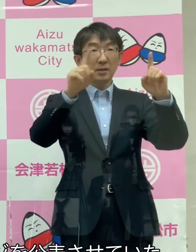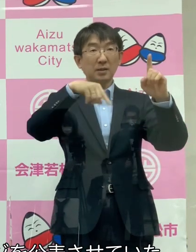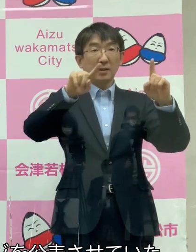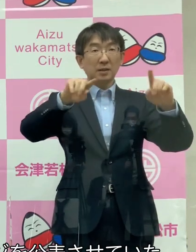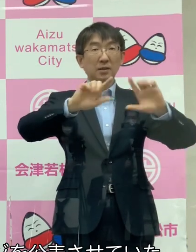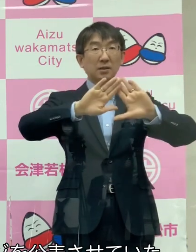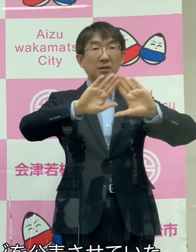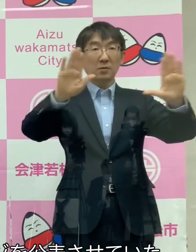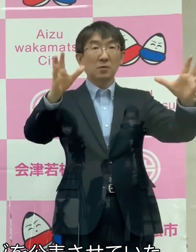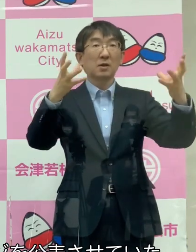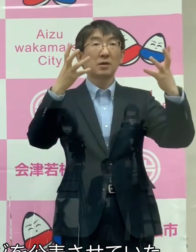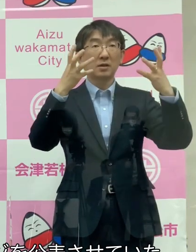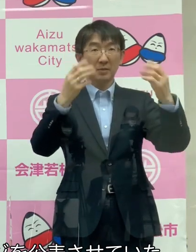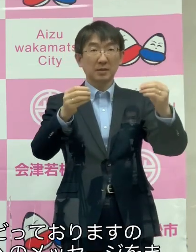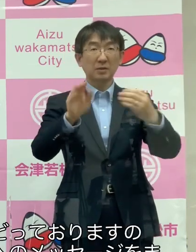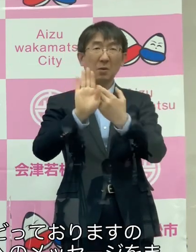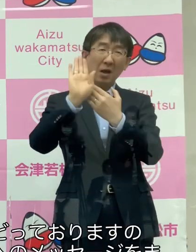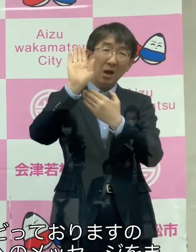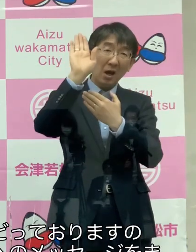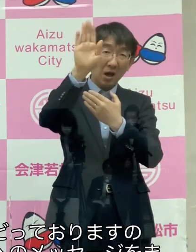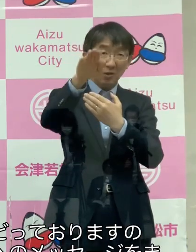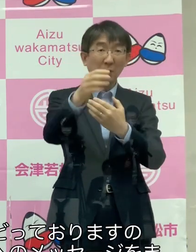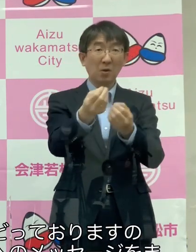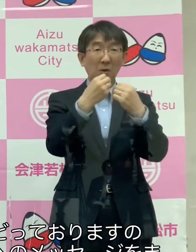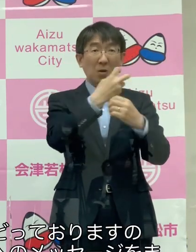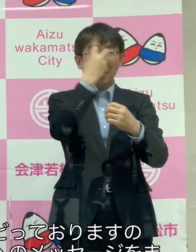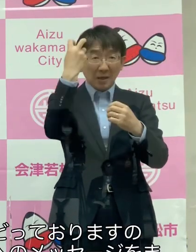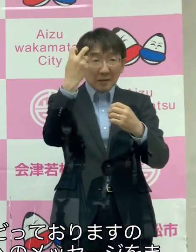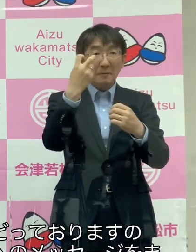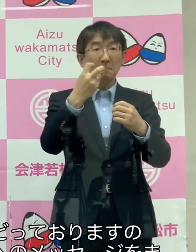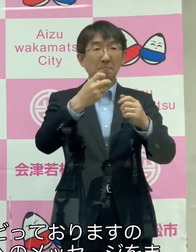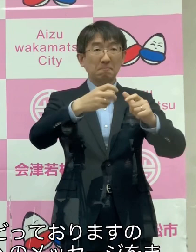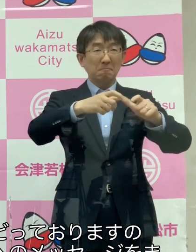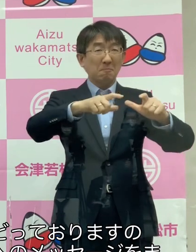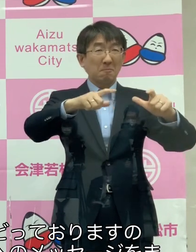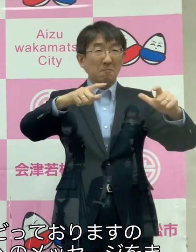ところでありますが、それ以降も感染者の増加が